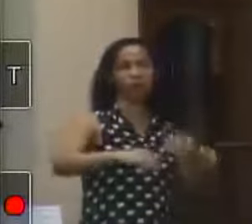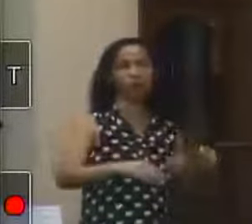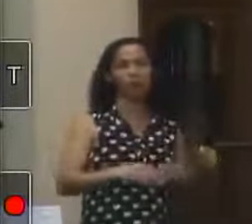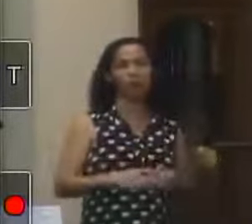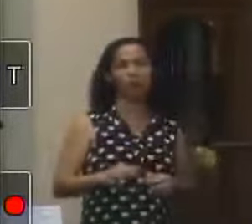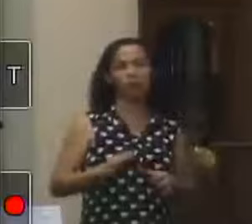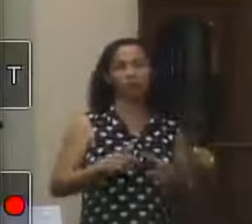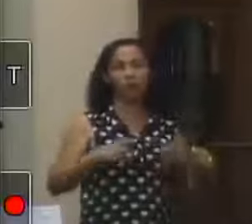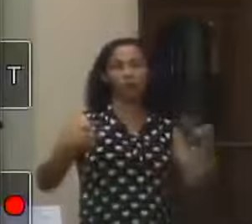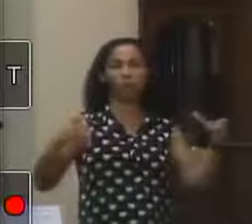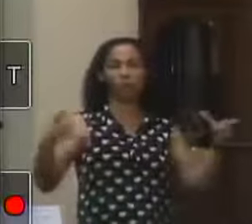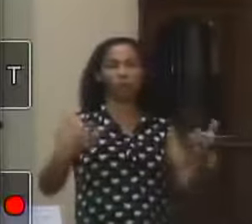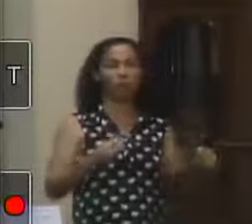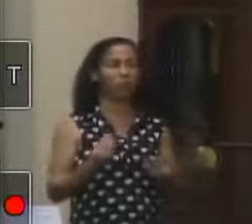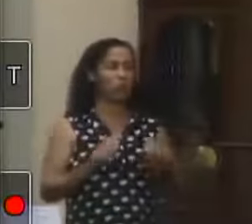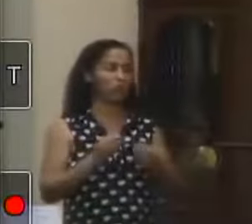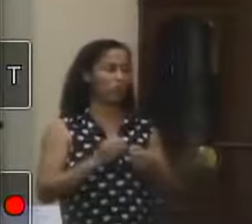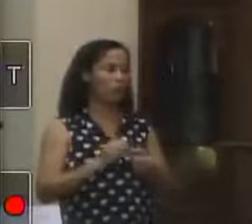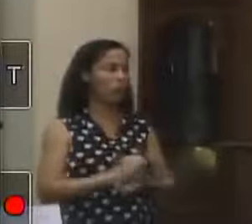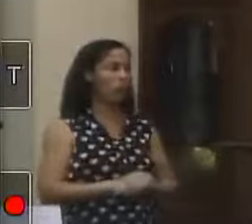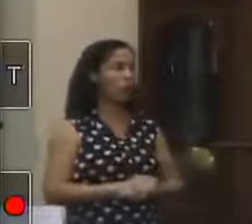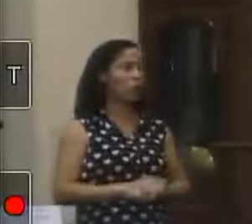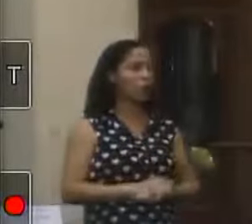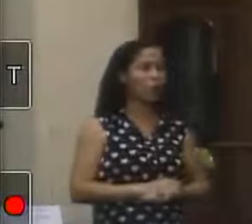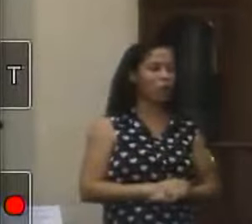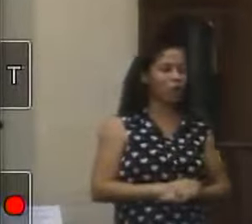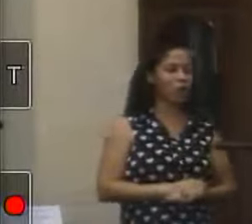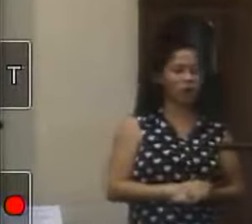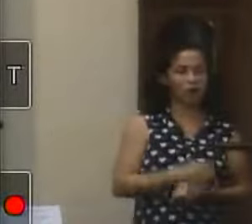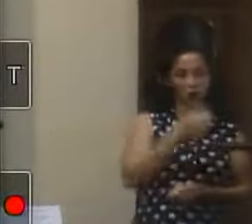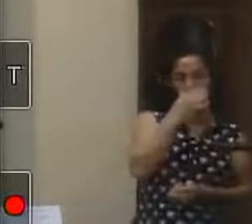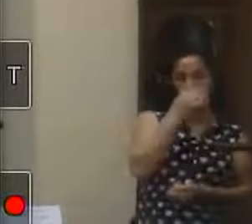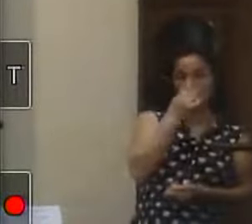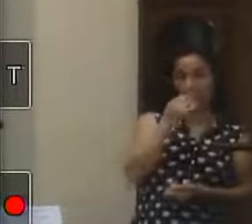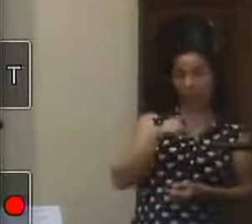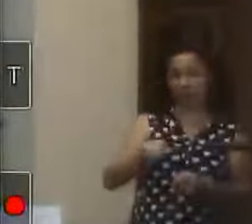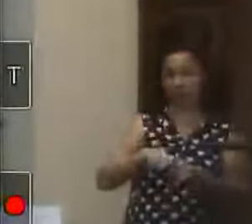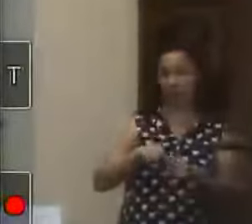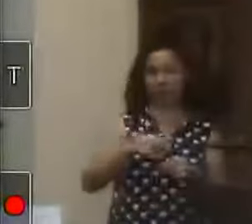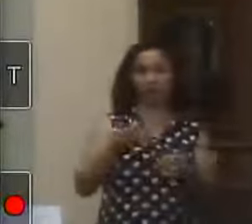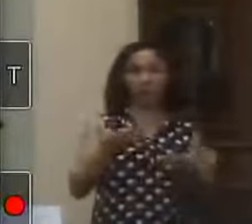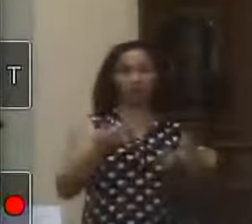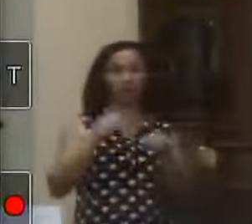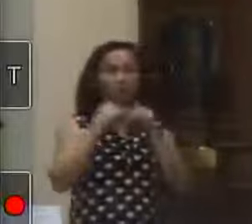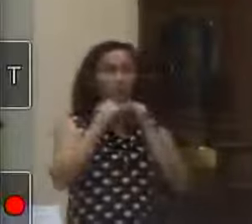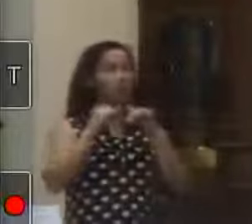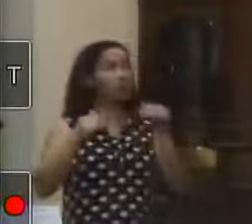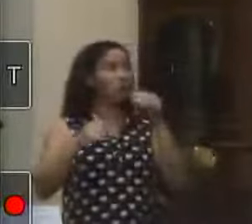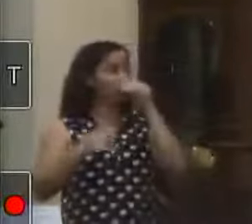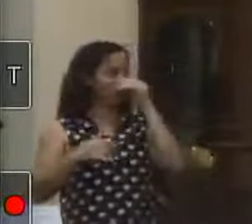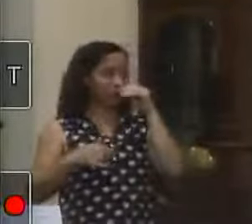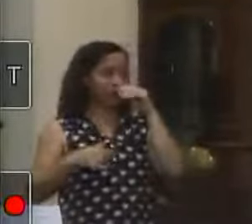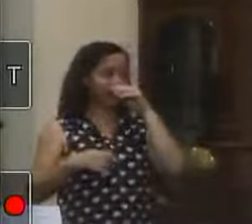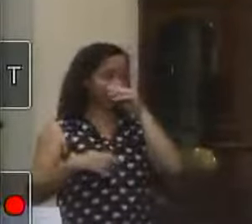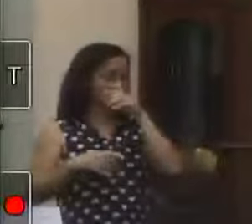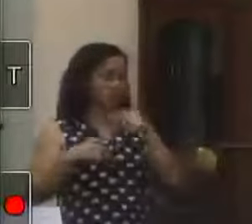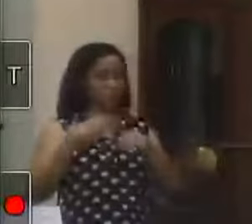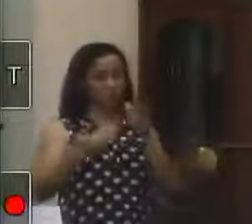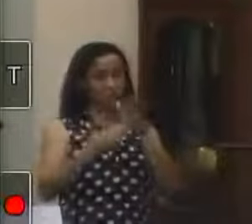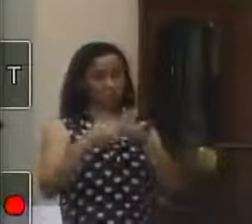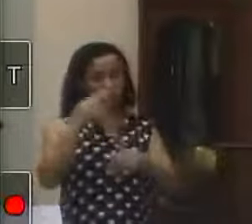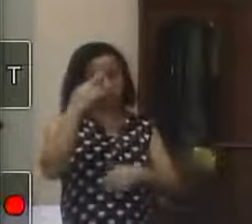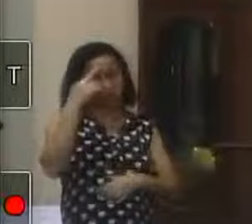poder dar conta dessa imensidão. Queria também comunicar aos nossos pares, vereador Marquinho, todos que acompanharam na última sessão. Nós